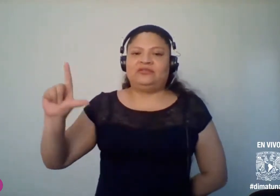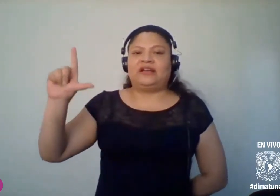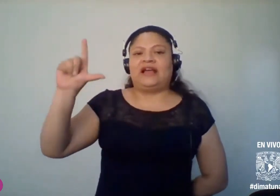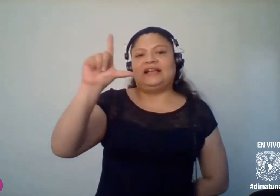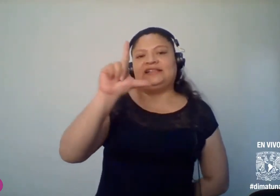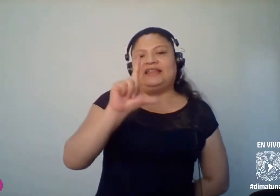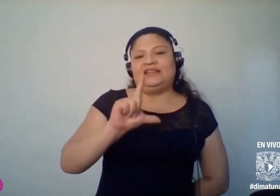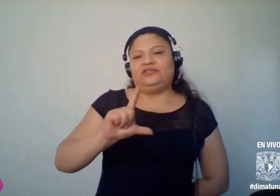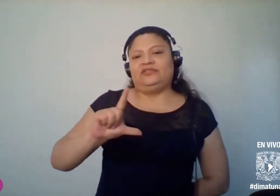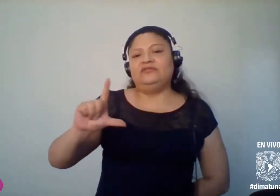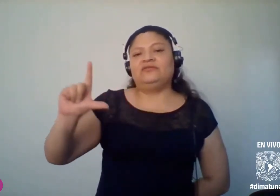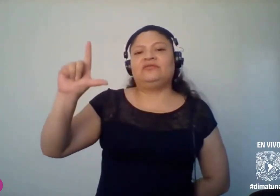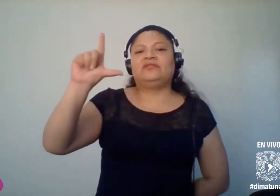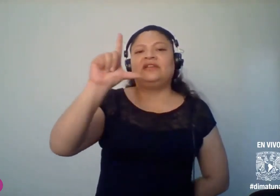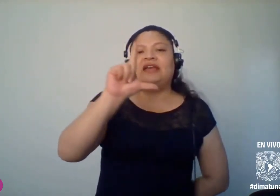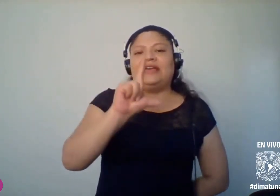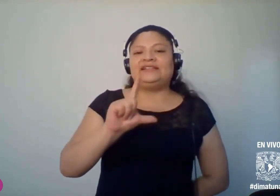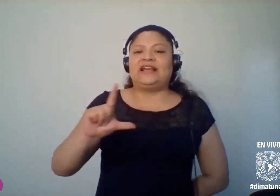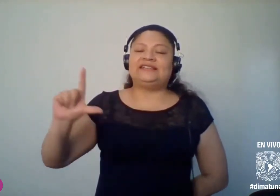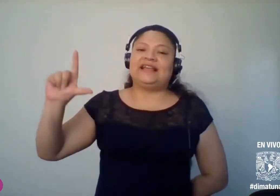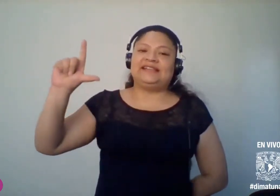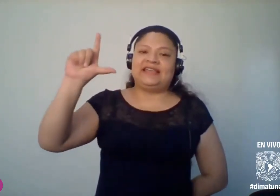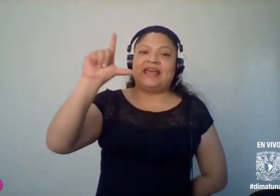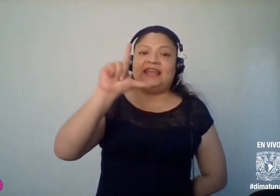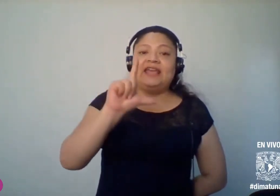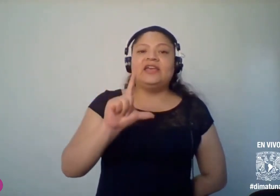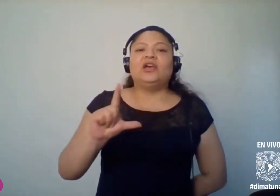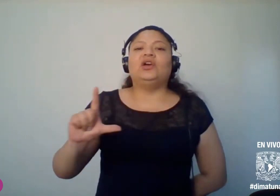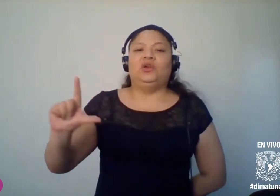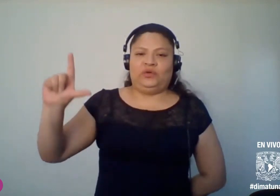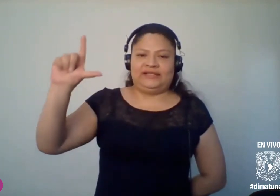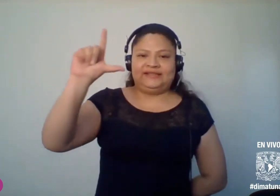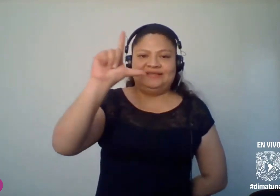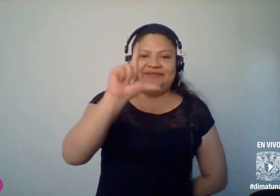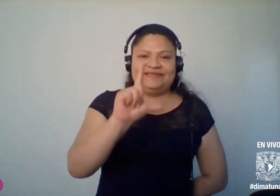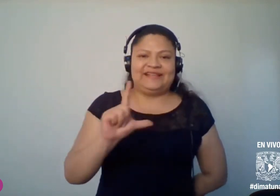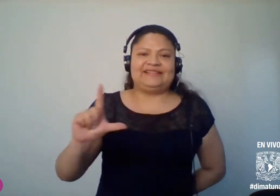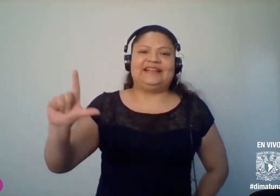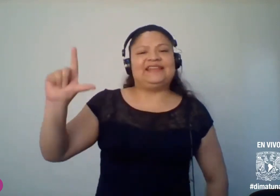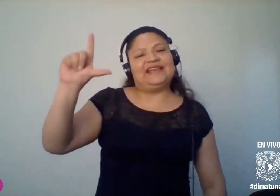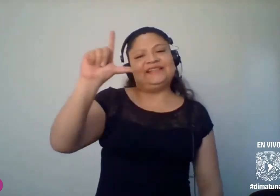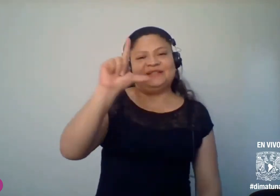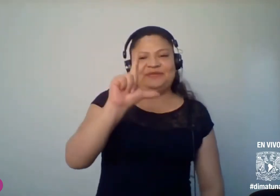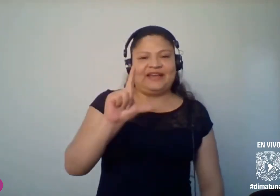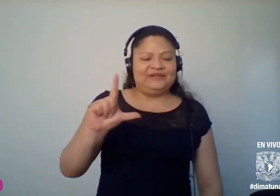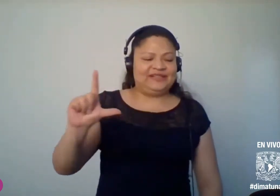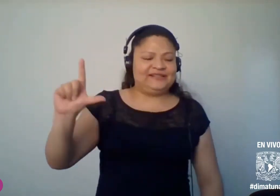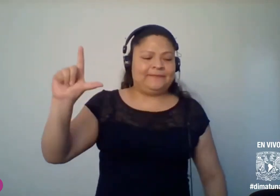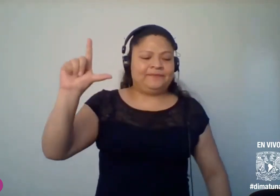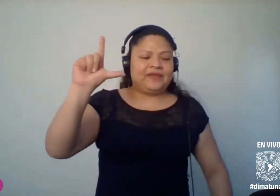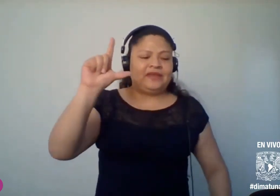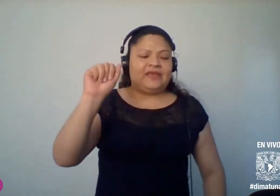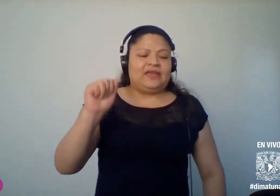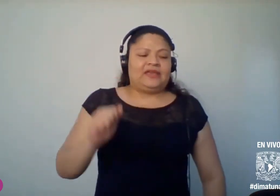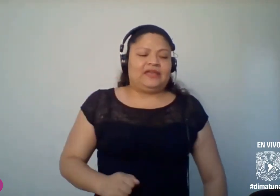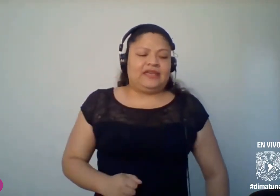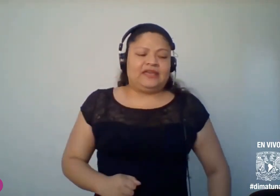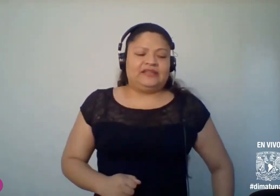movimiento hacia adentro, esta es la seña de lunes. Esta seña significa lunes.